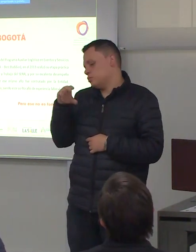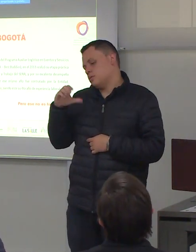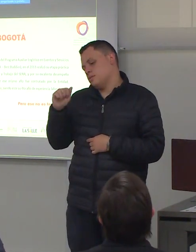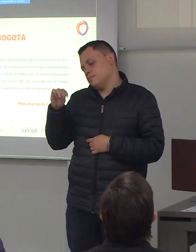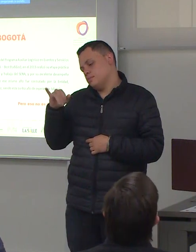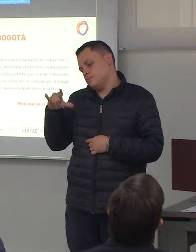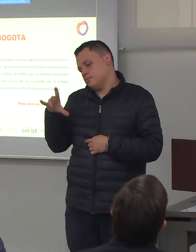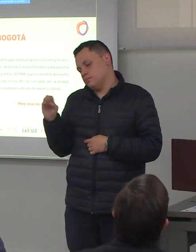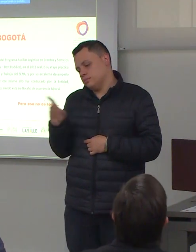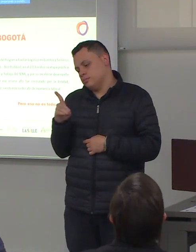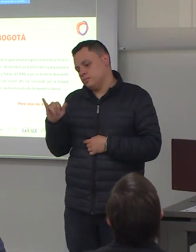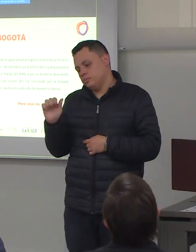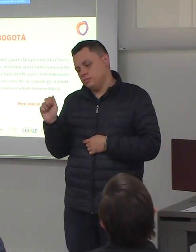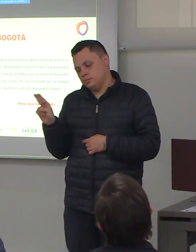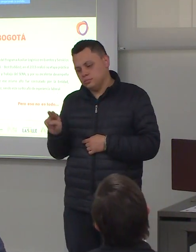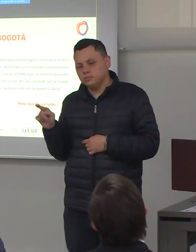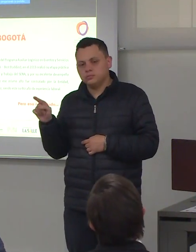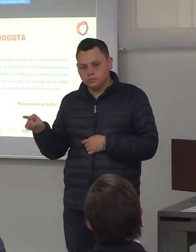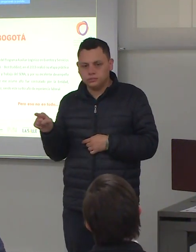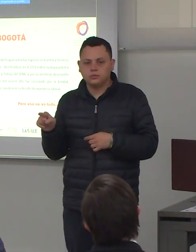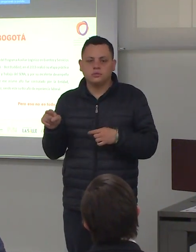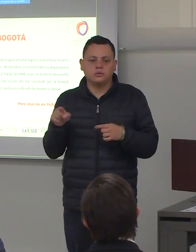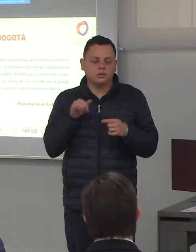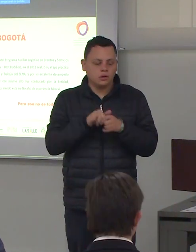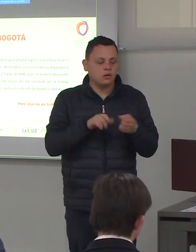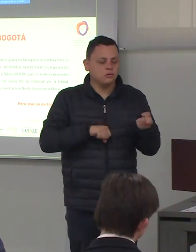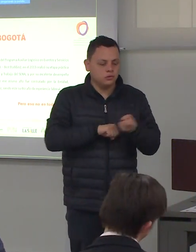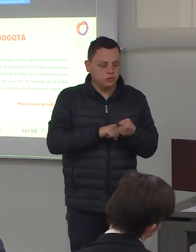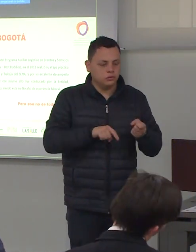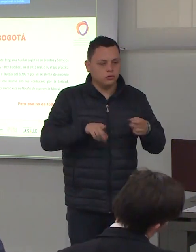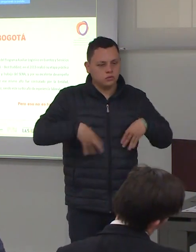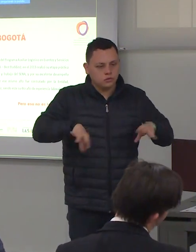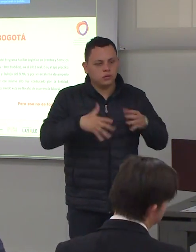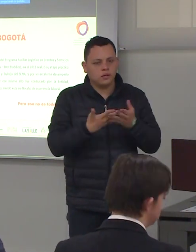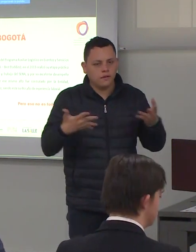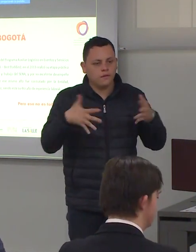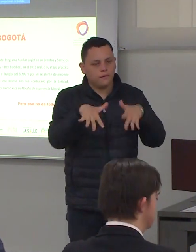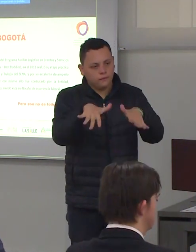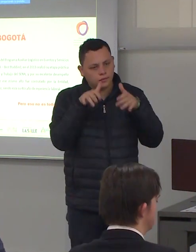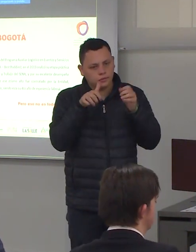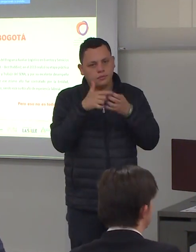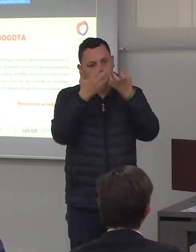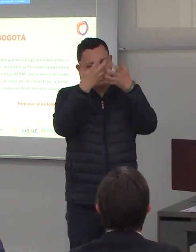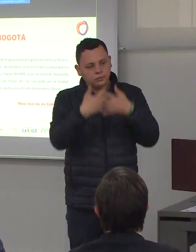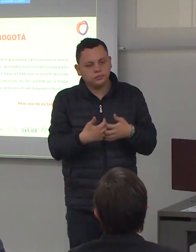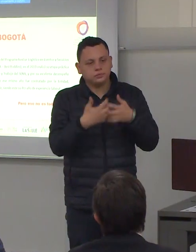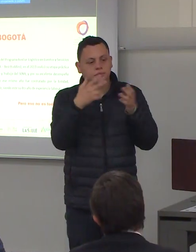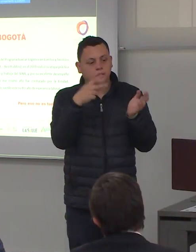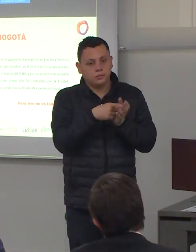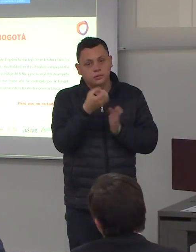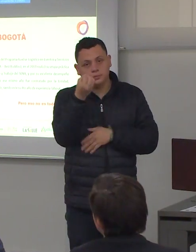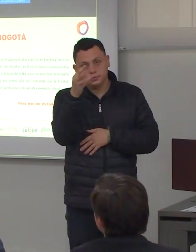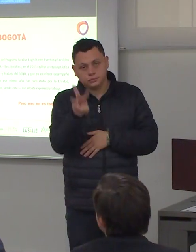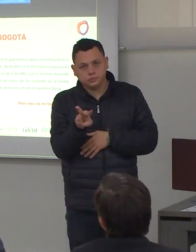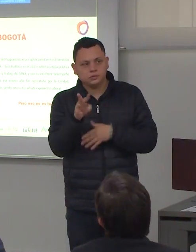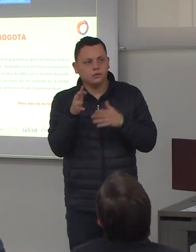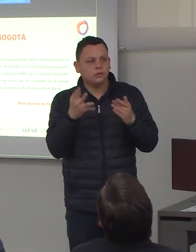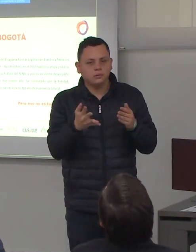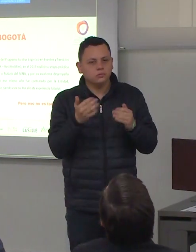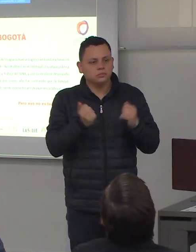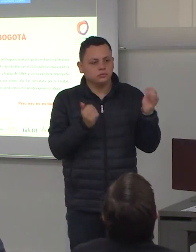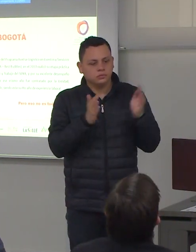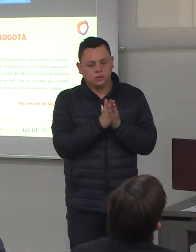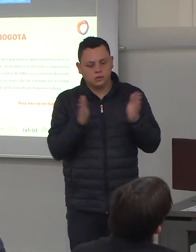egresado del Programa Auxiliar Logístico en Eventos y Servicios Empresariales. En el 2013 realizó su etapa